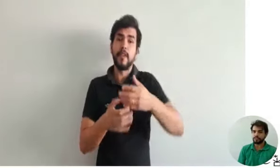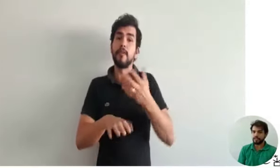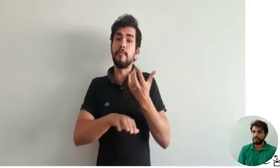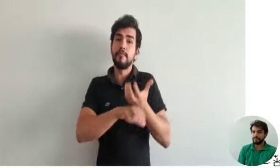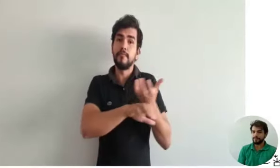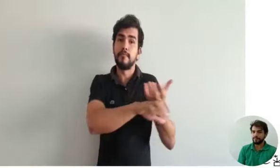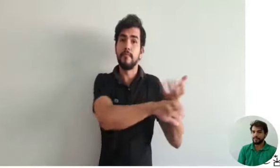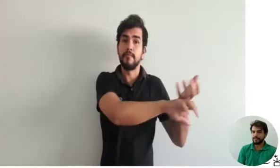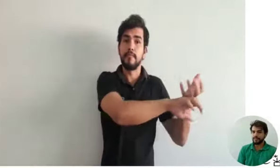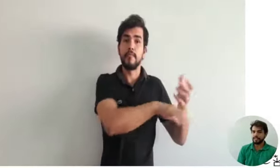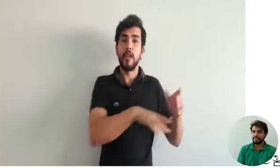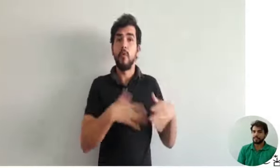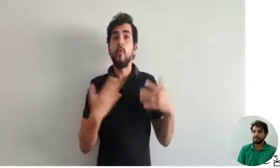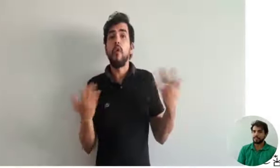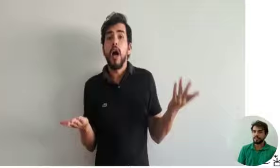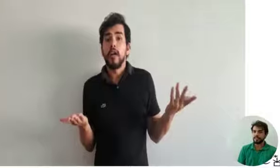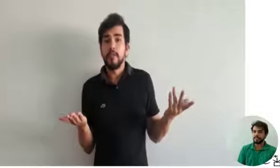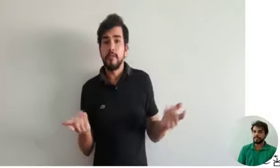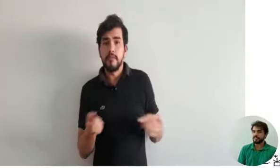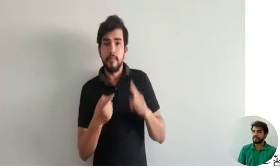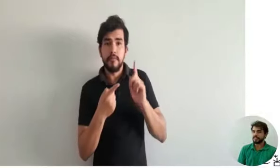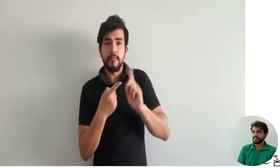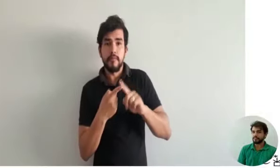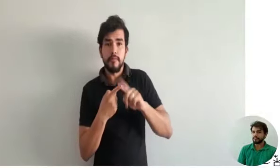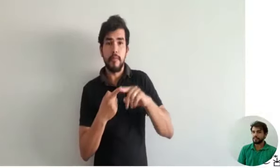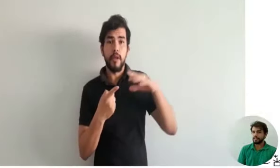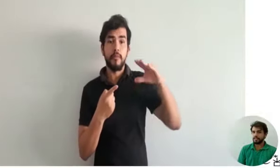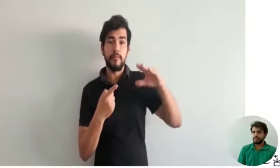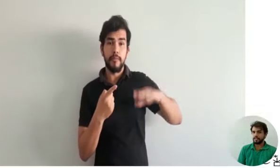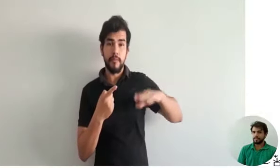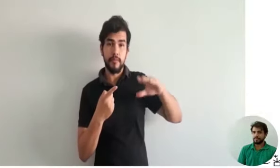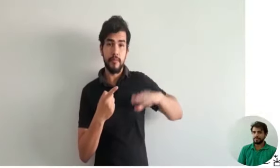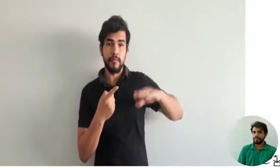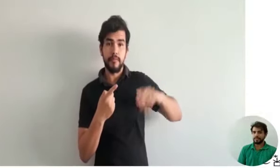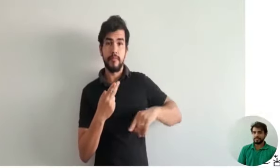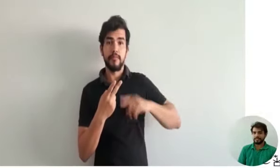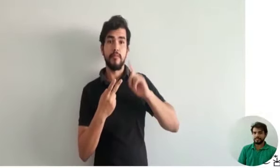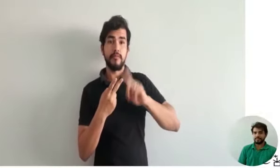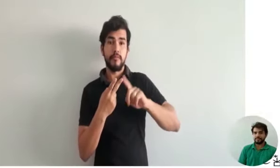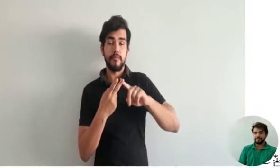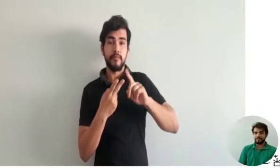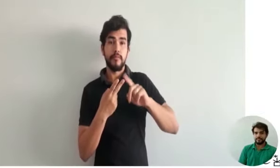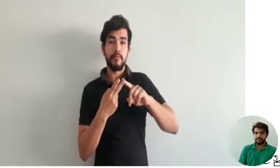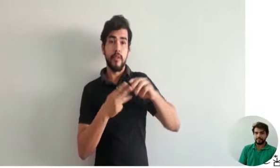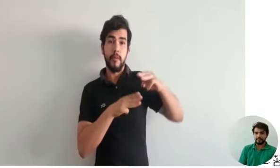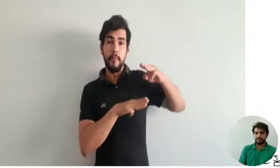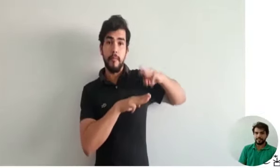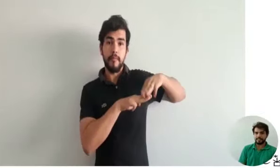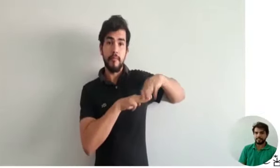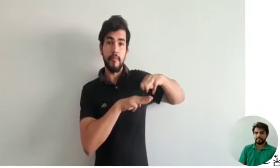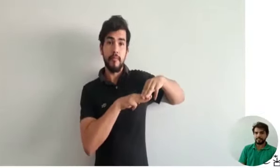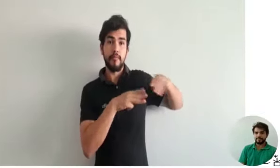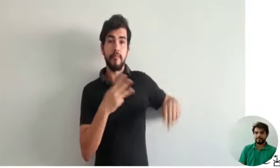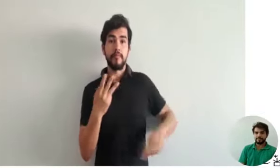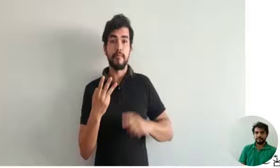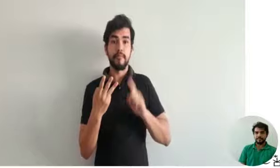preciso estudar as disciplinas. E quais são? Língua portuguesa,